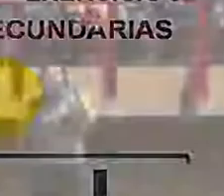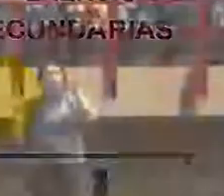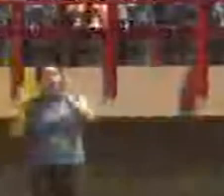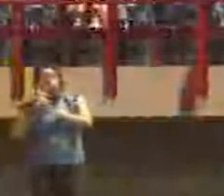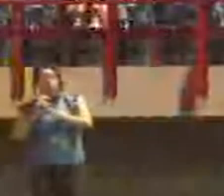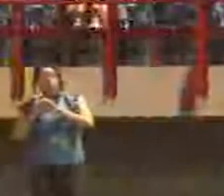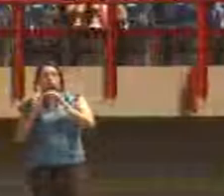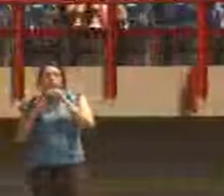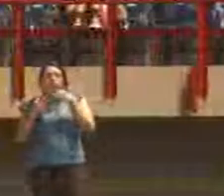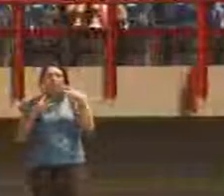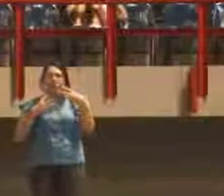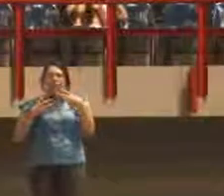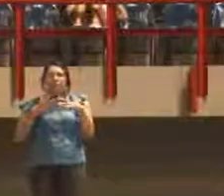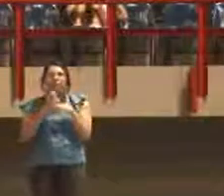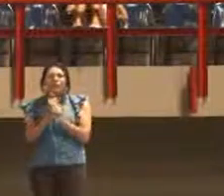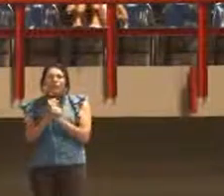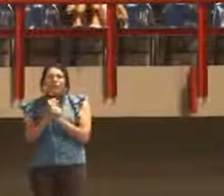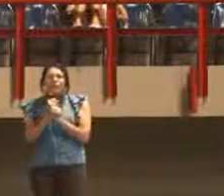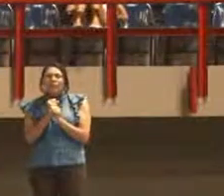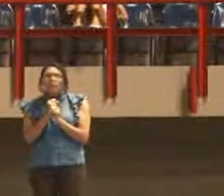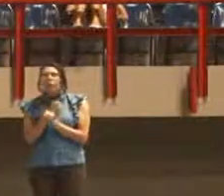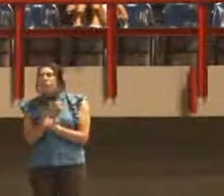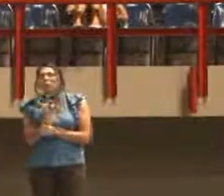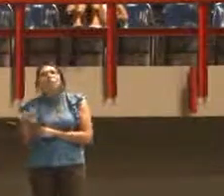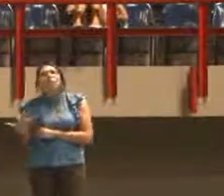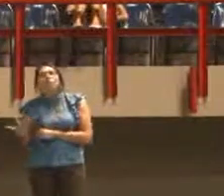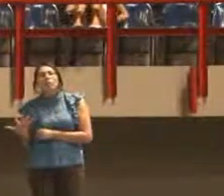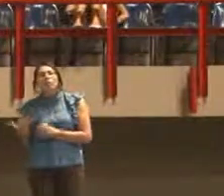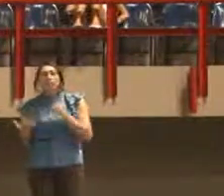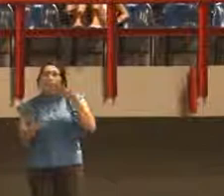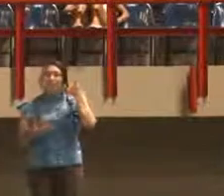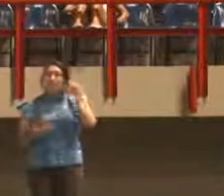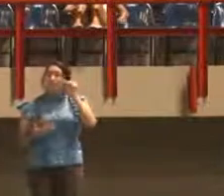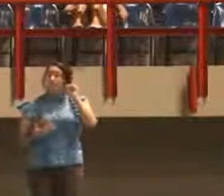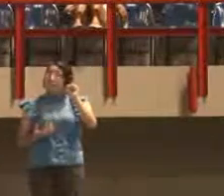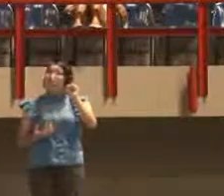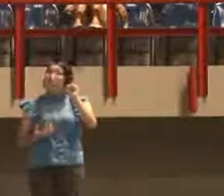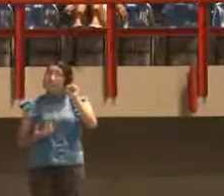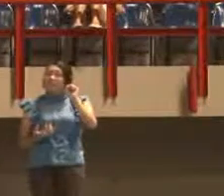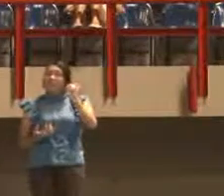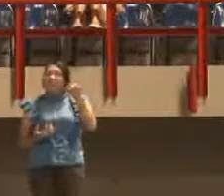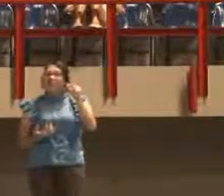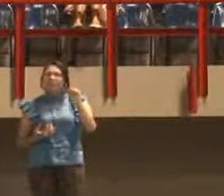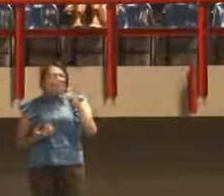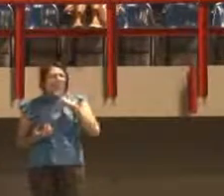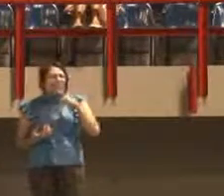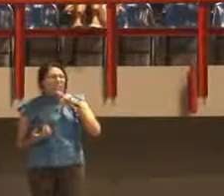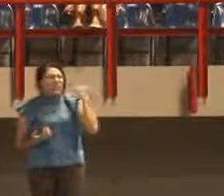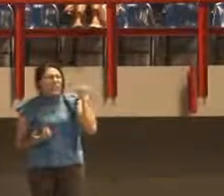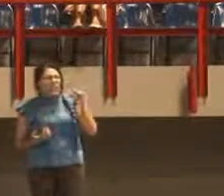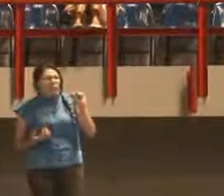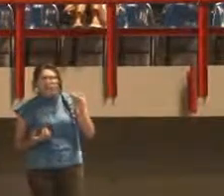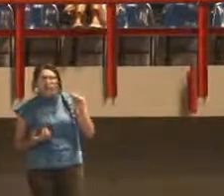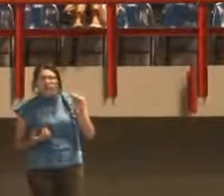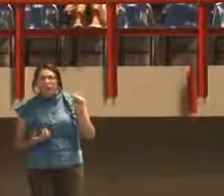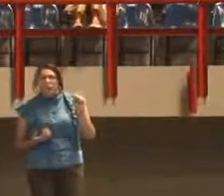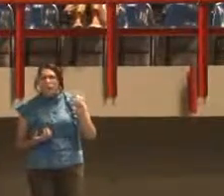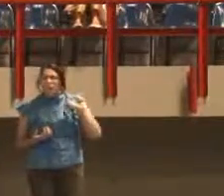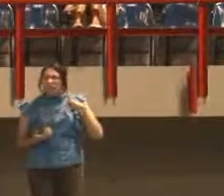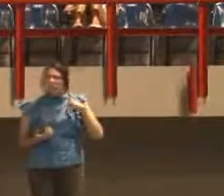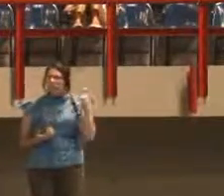colocou até agora? Até agora foram 18. Tem essa opção 18? Tem ou não